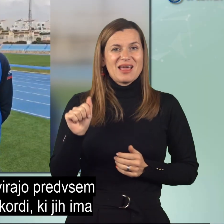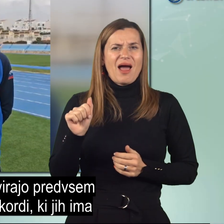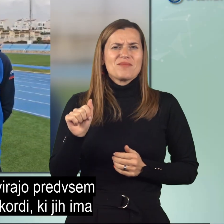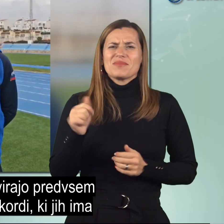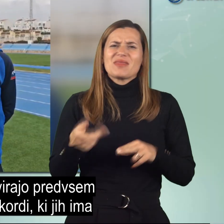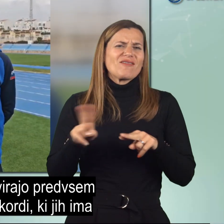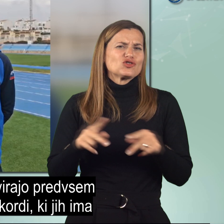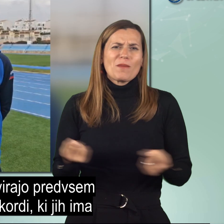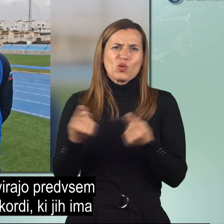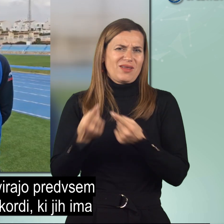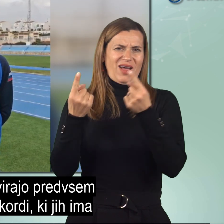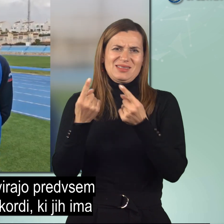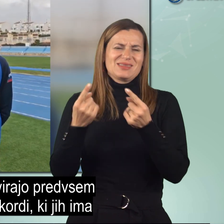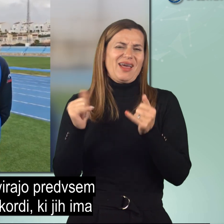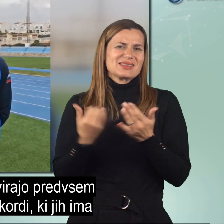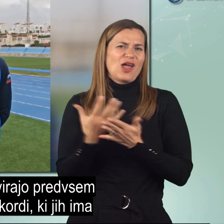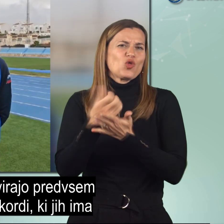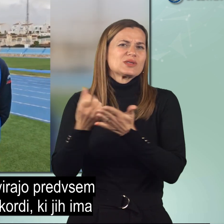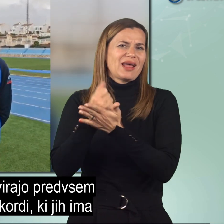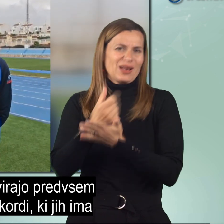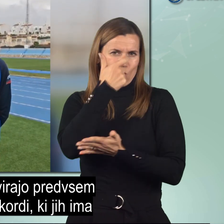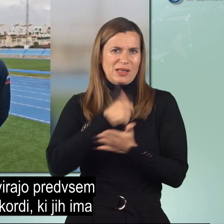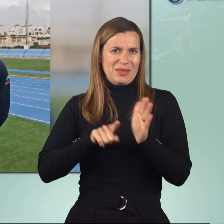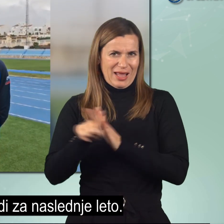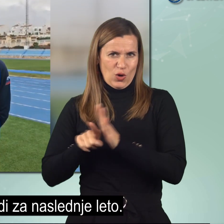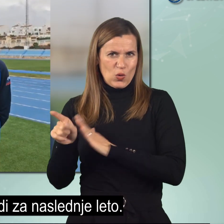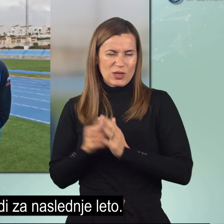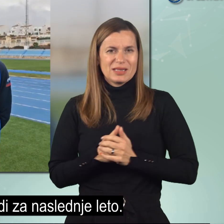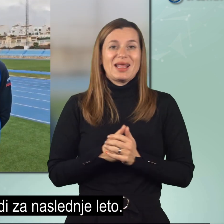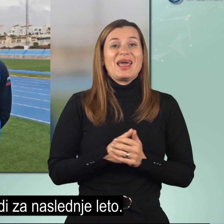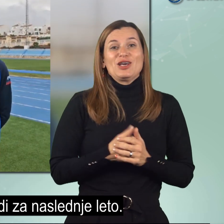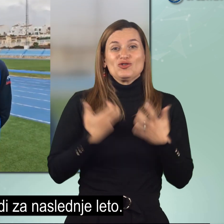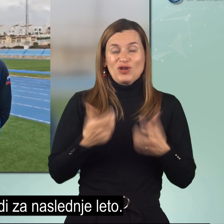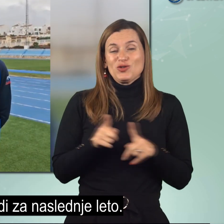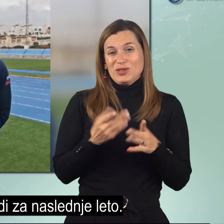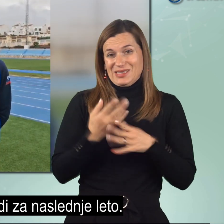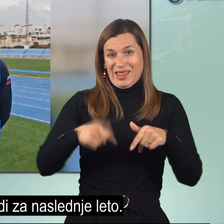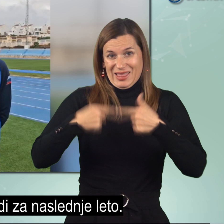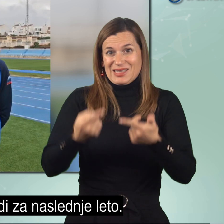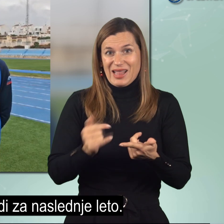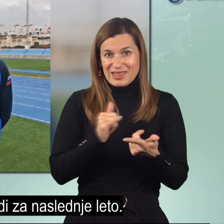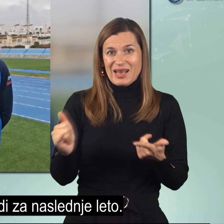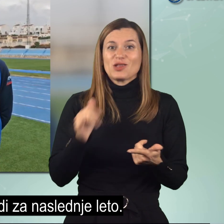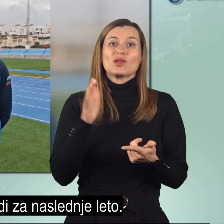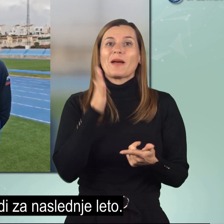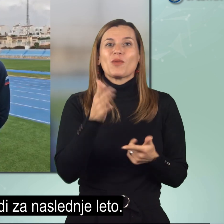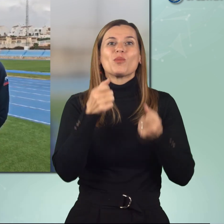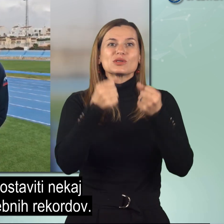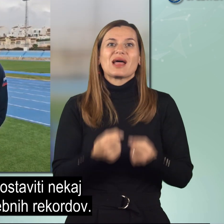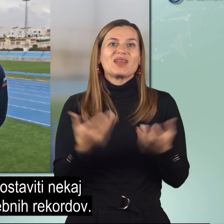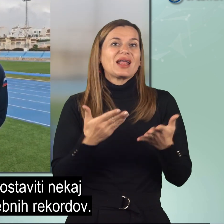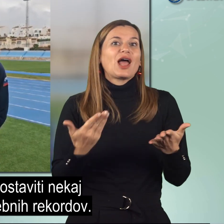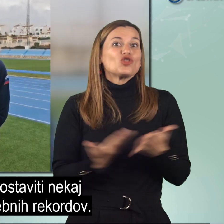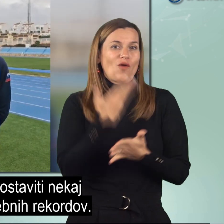Lejo motivira predvsem osebni rekordi, ima postavljene tudi za naslednje leto, da bo postavila